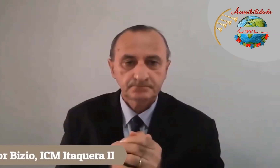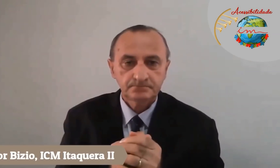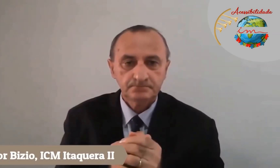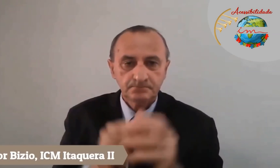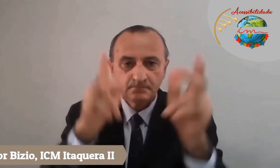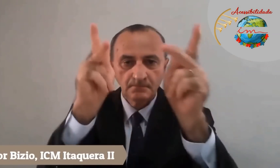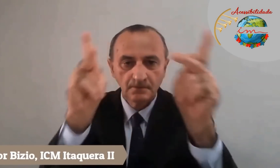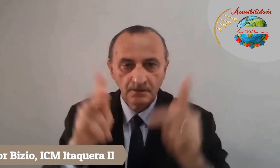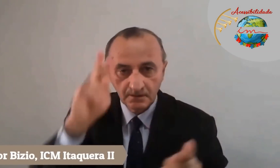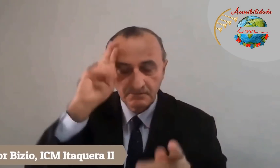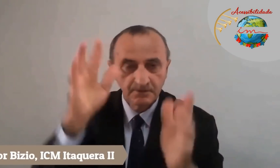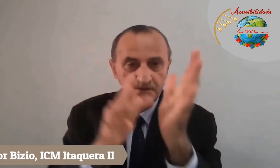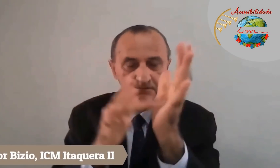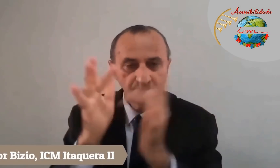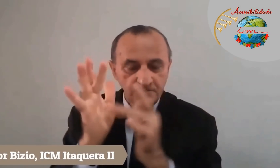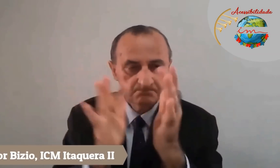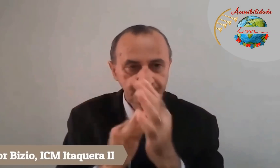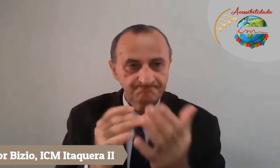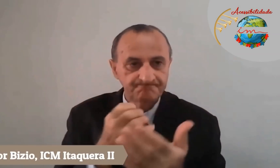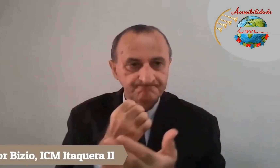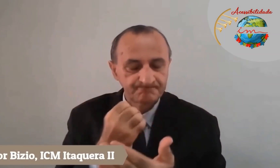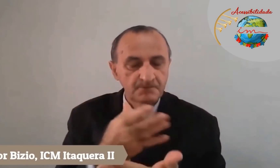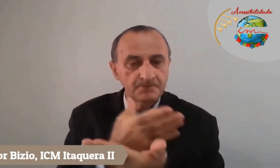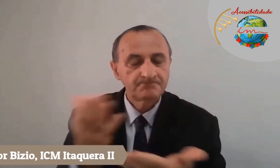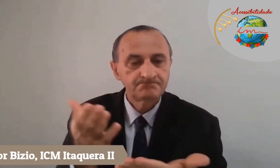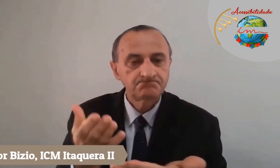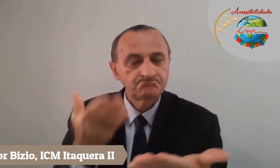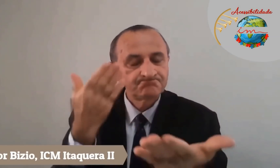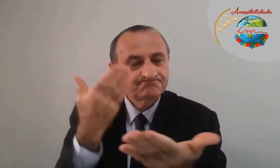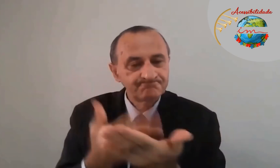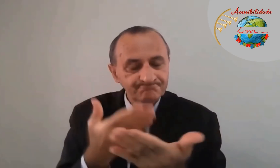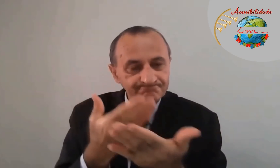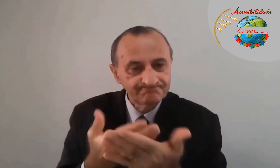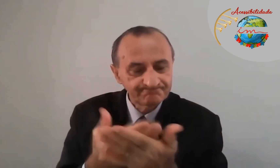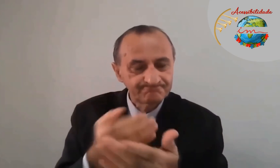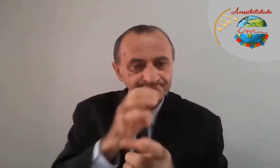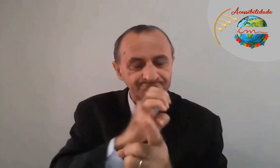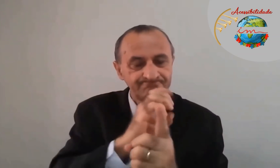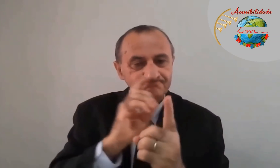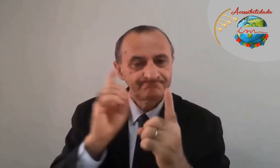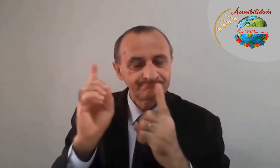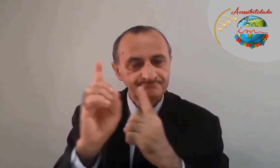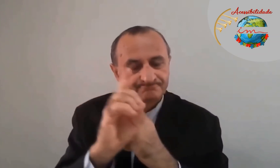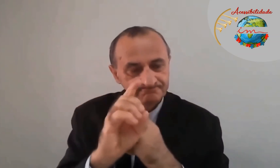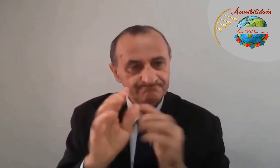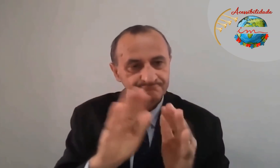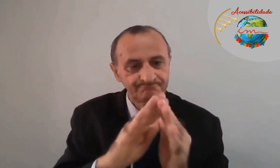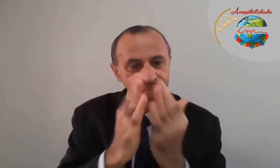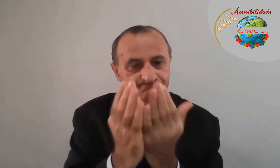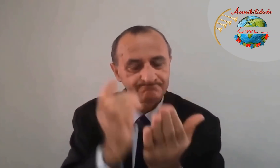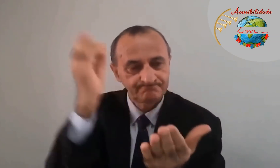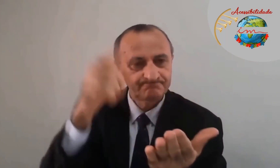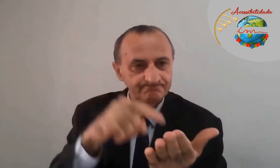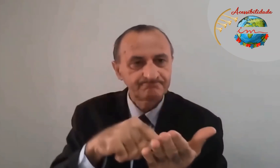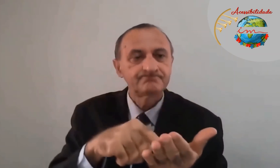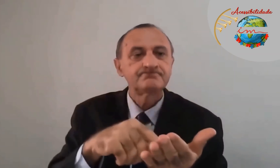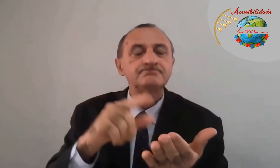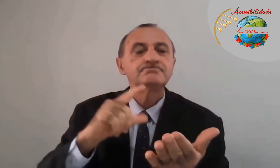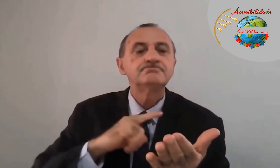Olá, paz do Senhor Jesus, tudo bom com vocês? Então, vamos dar seguimento aqui ao tema de estudo